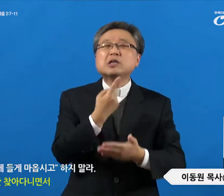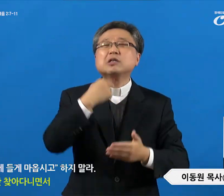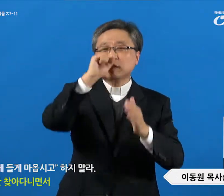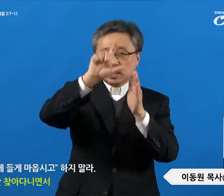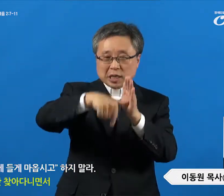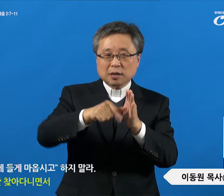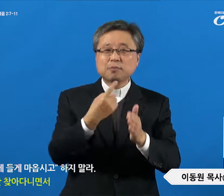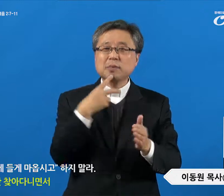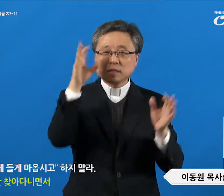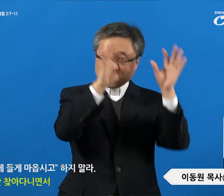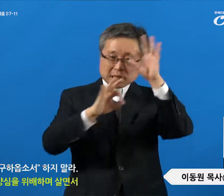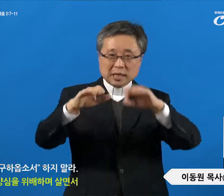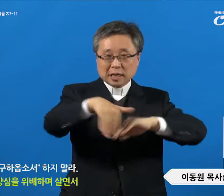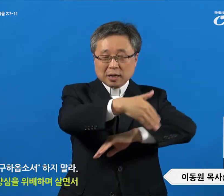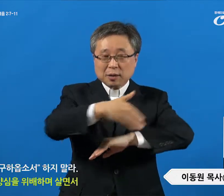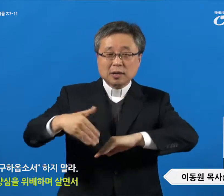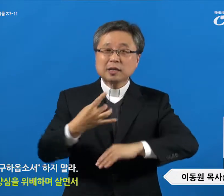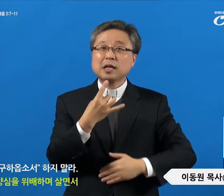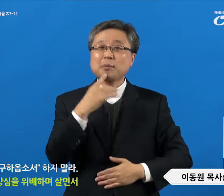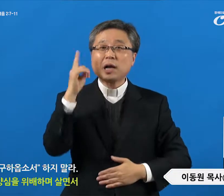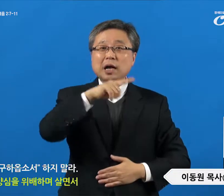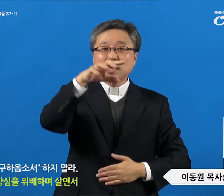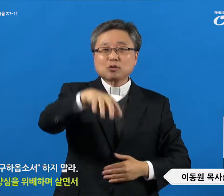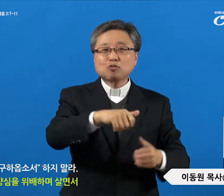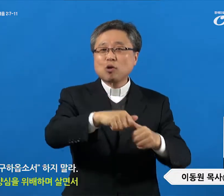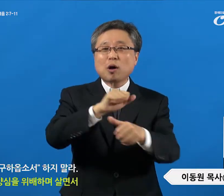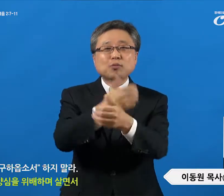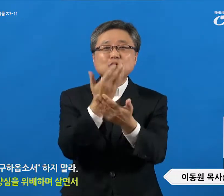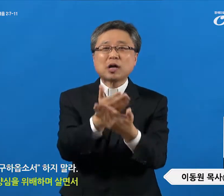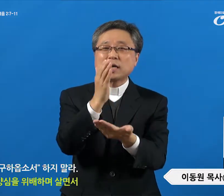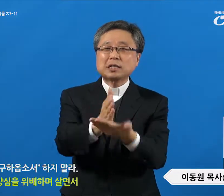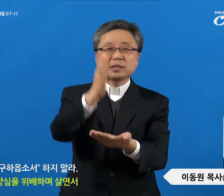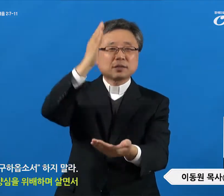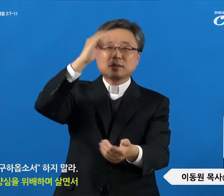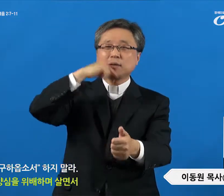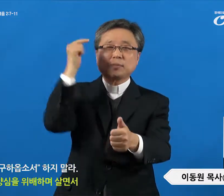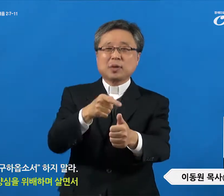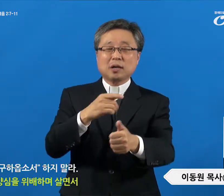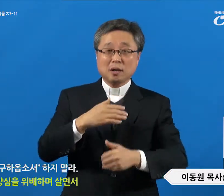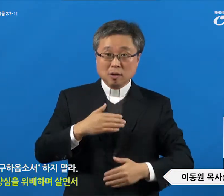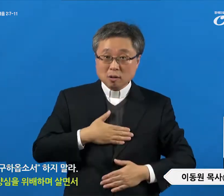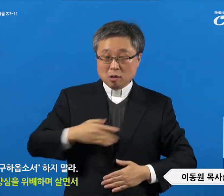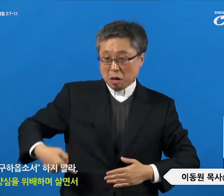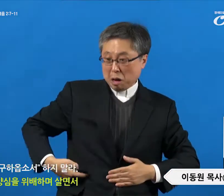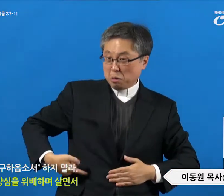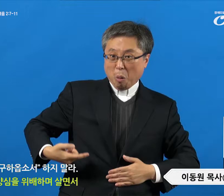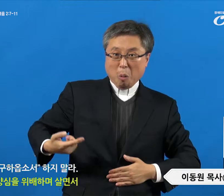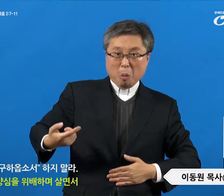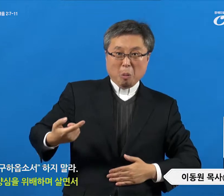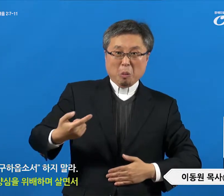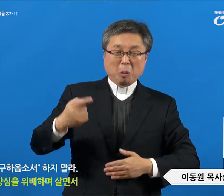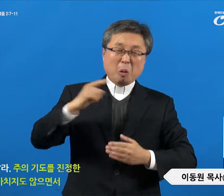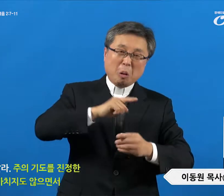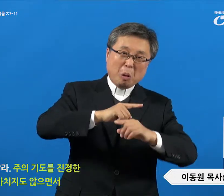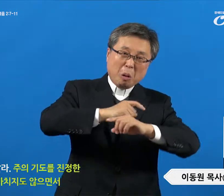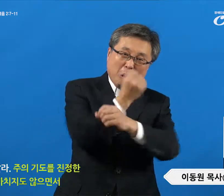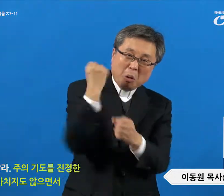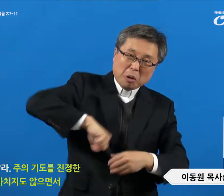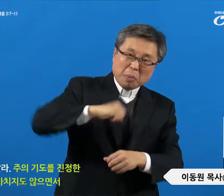찾아다니면서 다만 악에서 구하옵소서 하지 말라. 악을 보고도 양심을 위배하며 살면서 아멘 하지